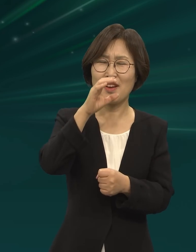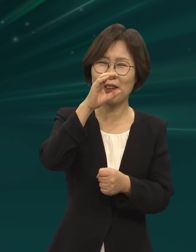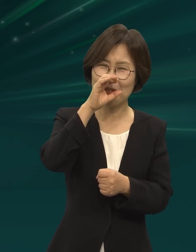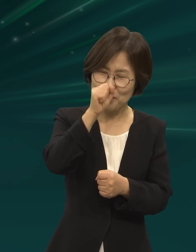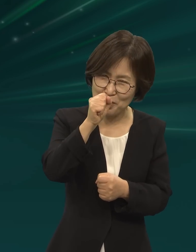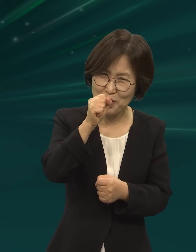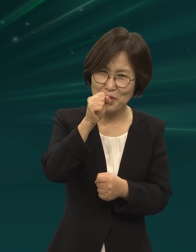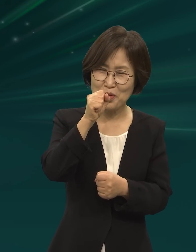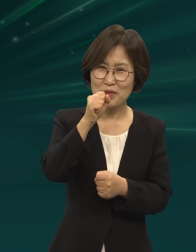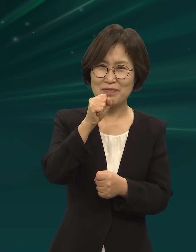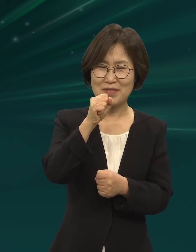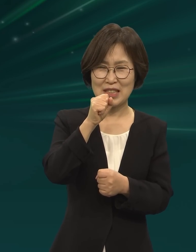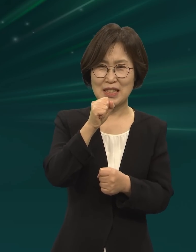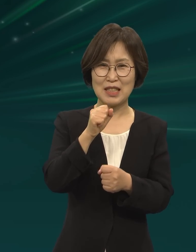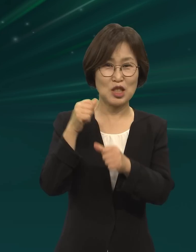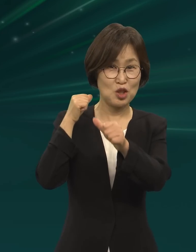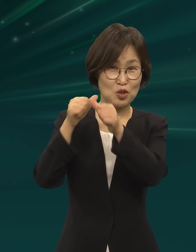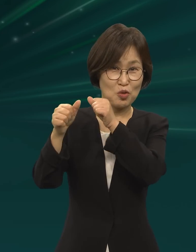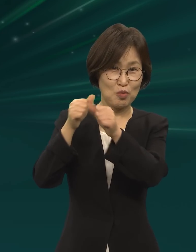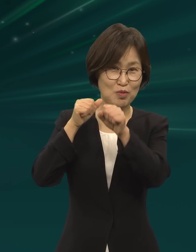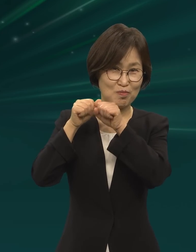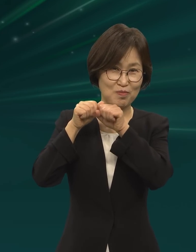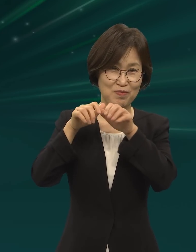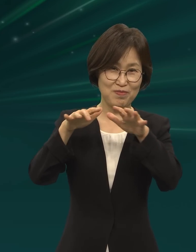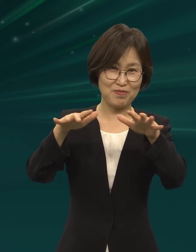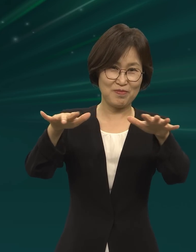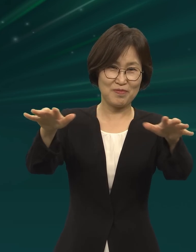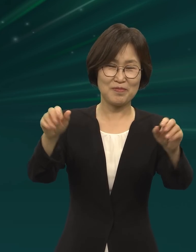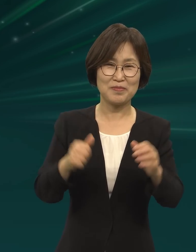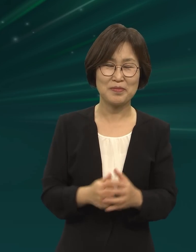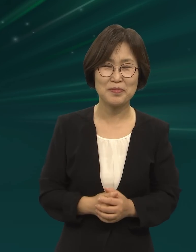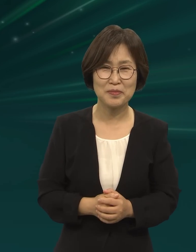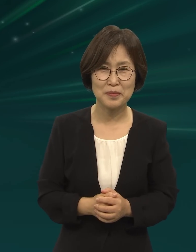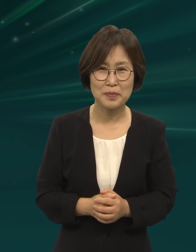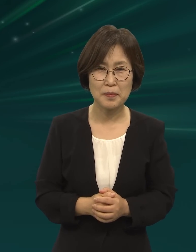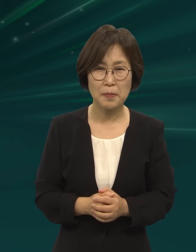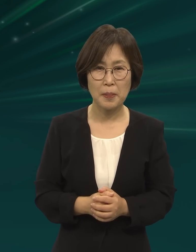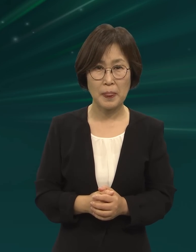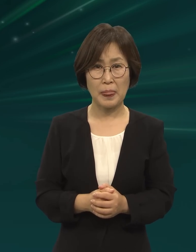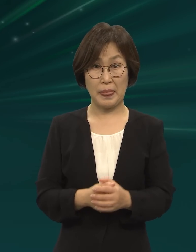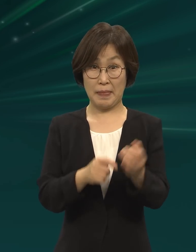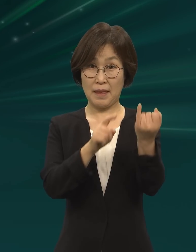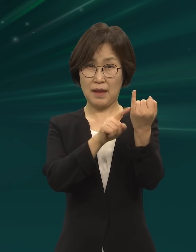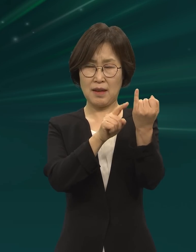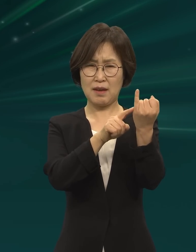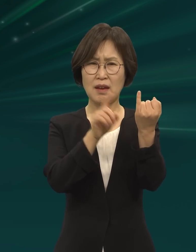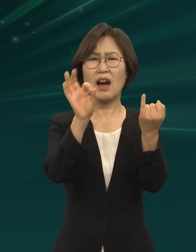밖에 갑니다. 두 번째로, 이 자매님이 암으로 걸렸습니다.